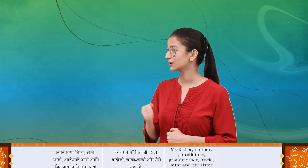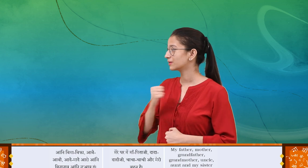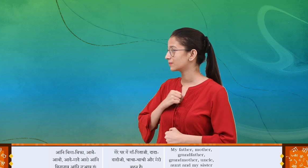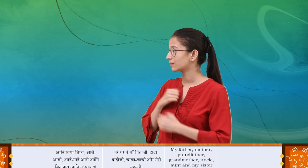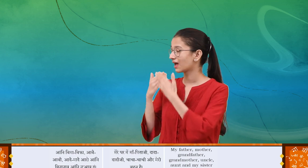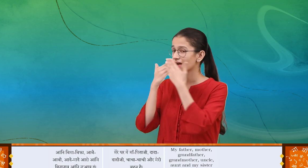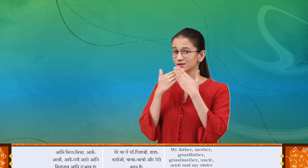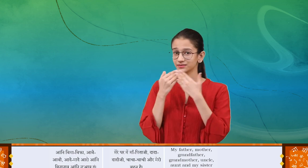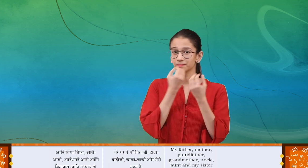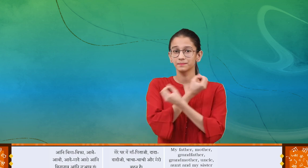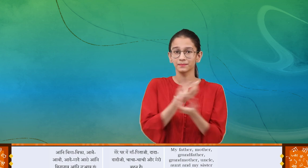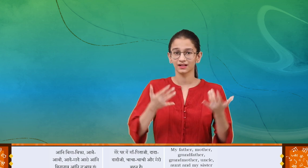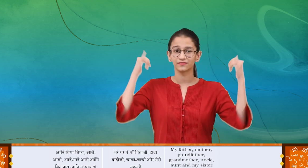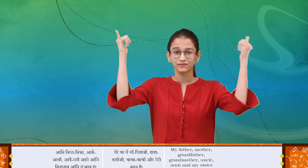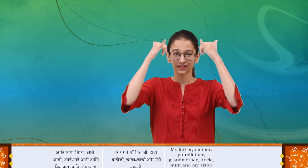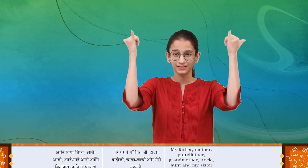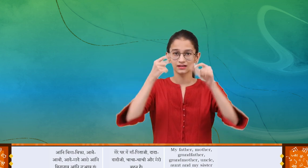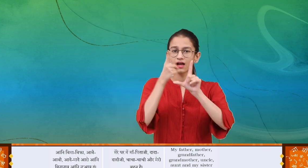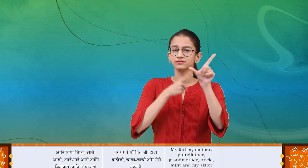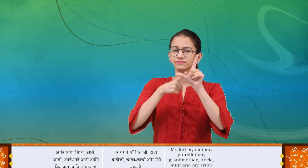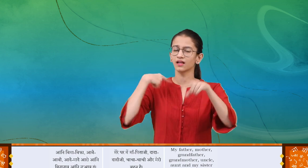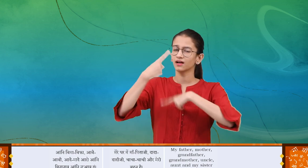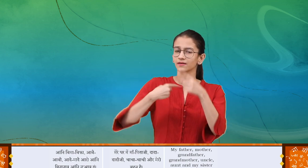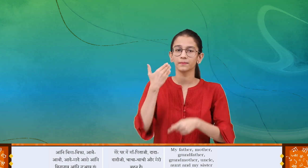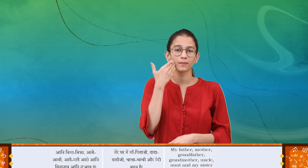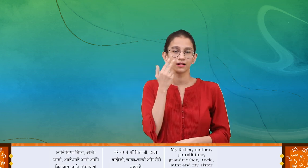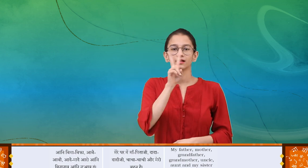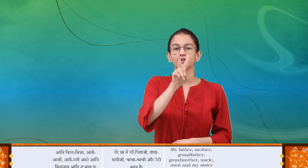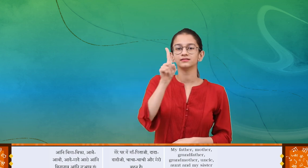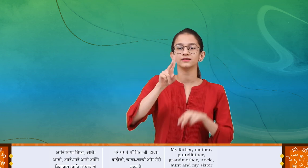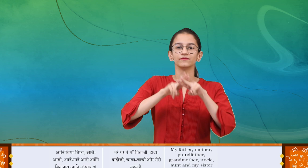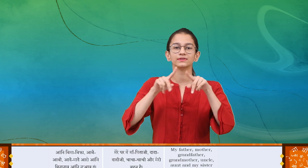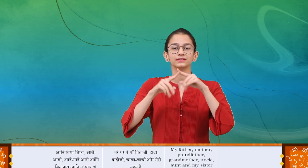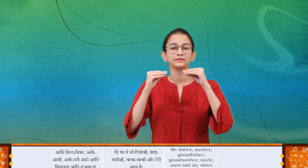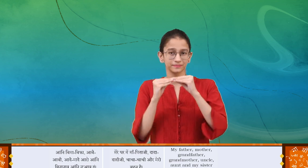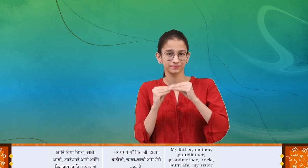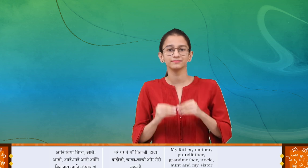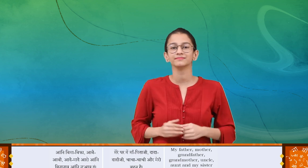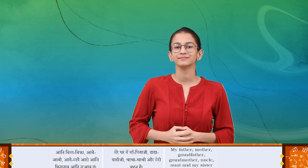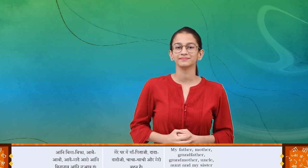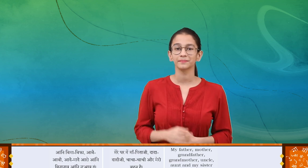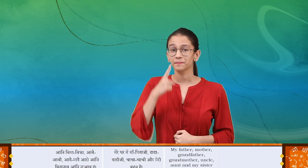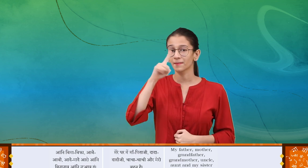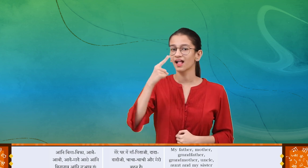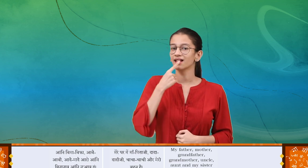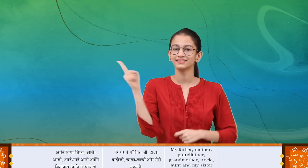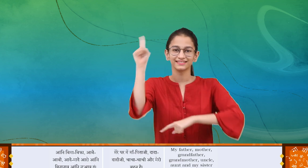आंनि बिमा, बिफा, आबै, आबौ, आदै, मादै, आंनि बिनानाव आंनि न'आव